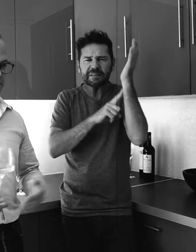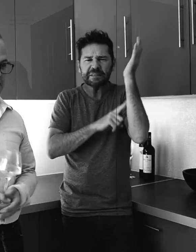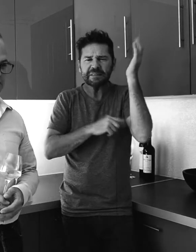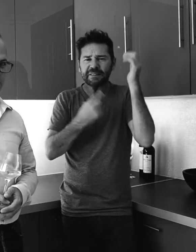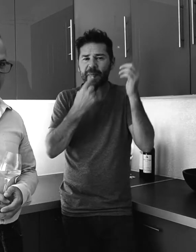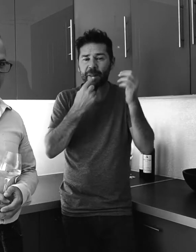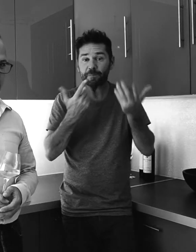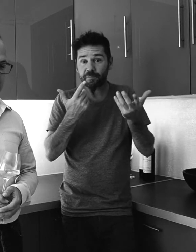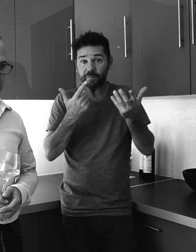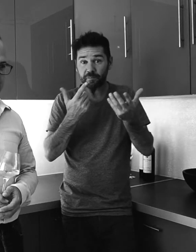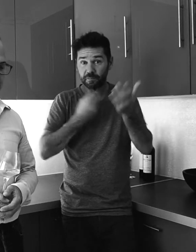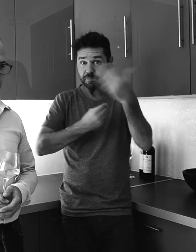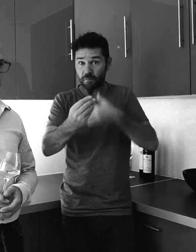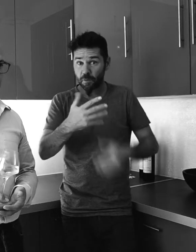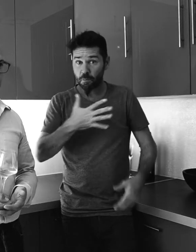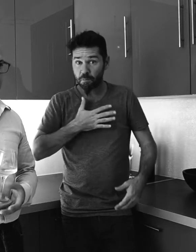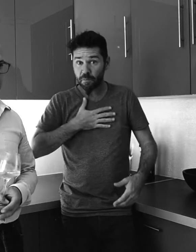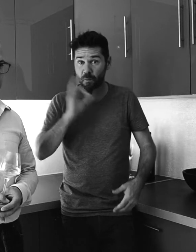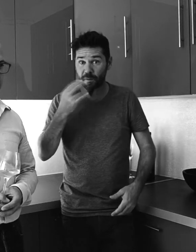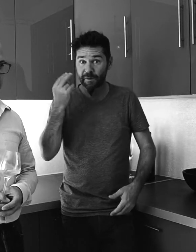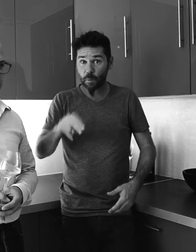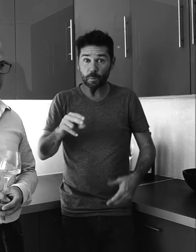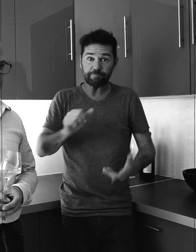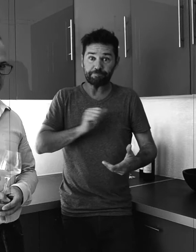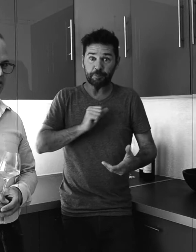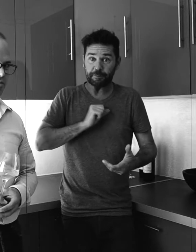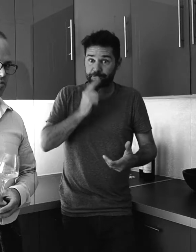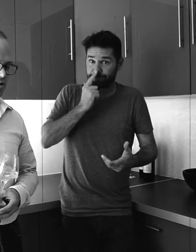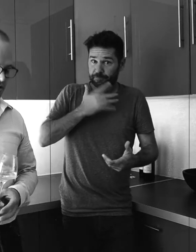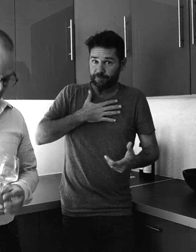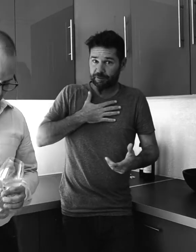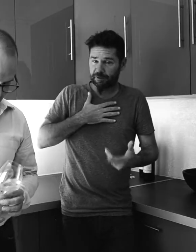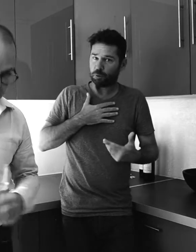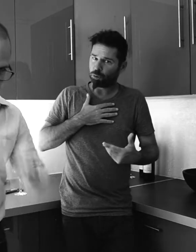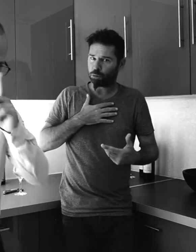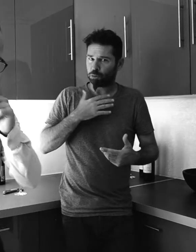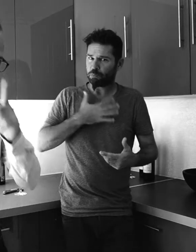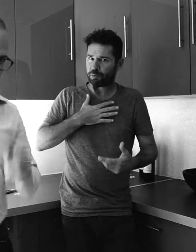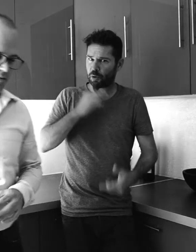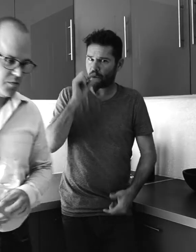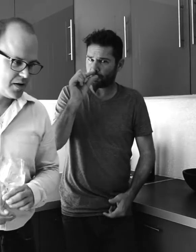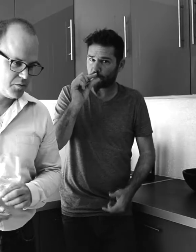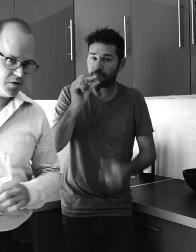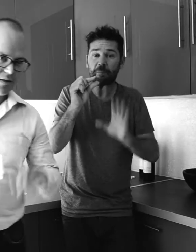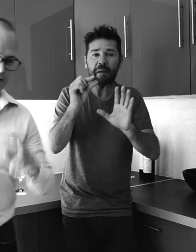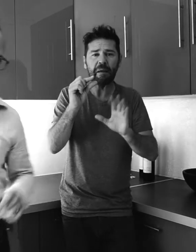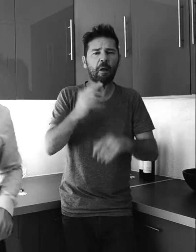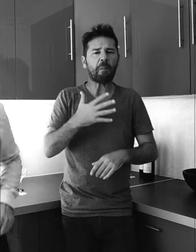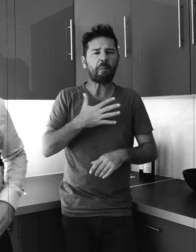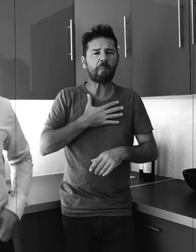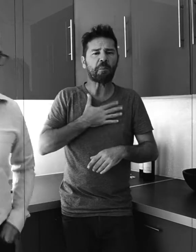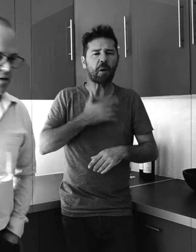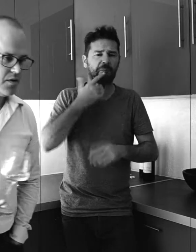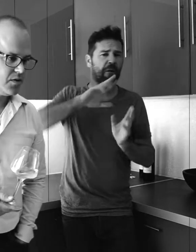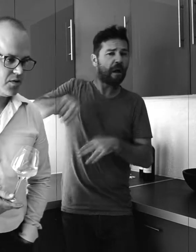est-ce que ce vin il fait peur ou pas? Je dois avouer qu'il fait un peu peur, mais ce n'est pas une raison de ne pas lui donner sa